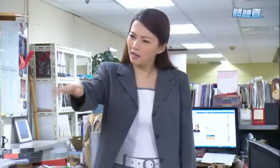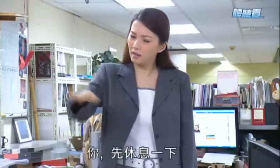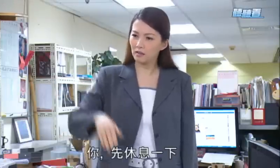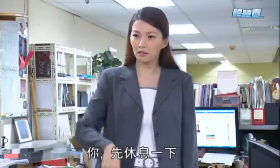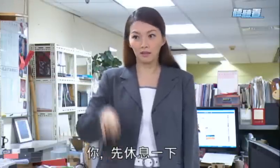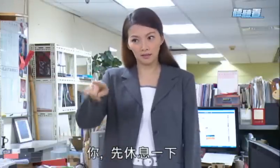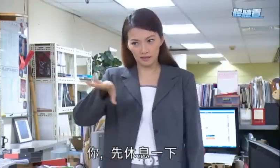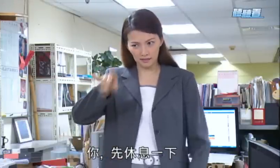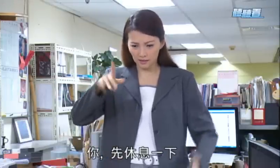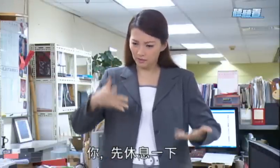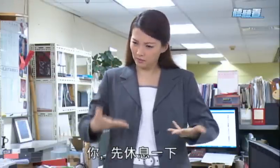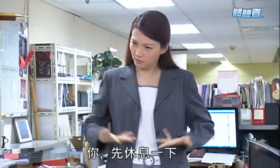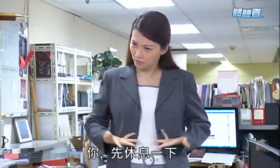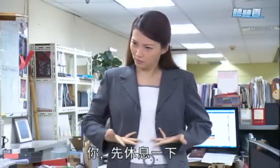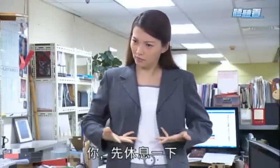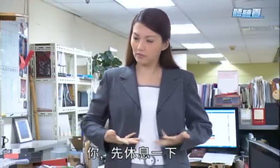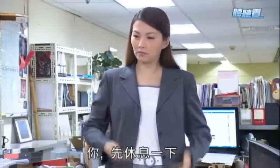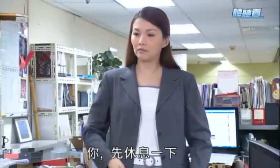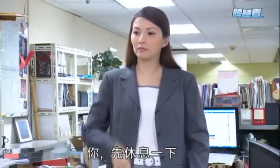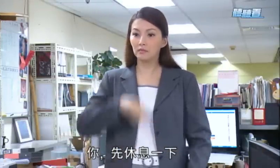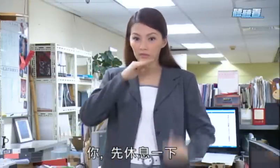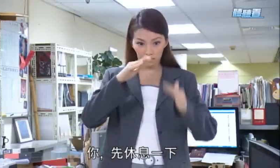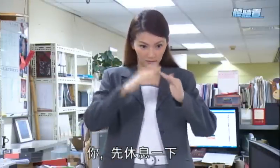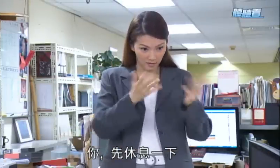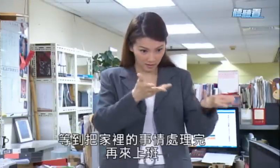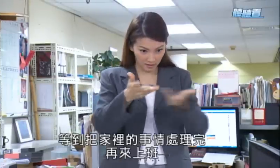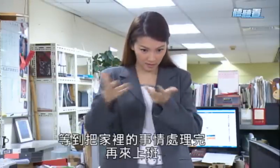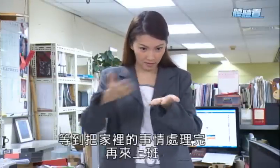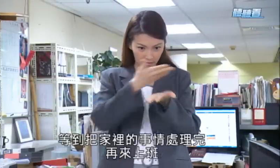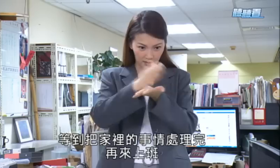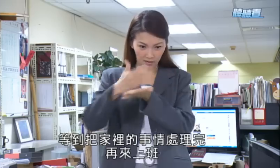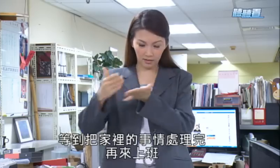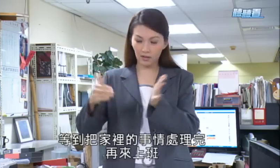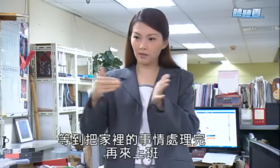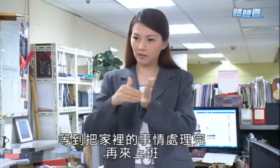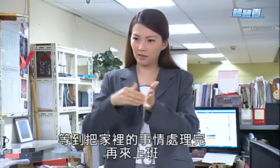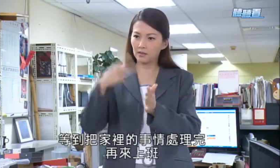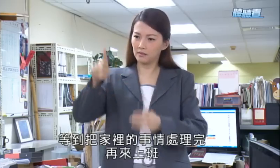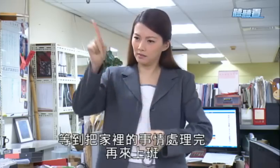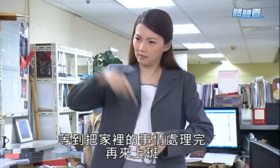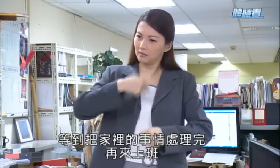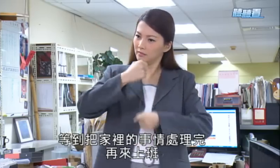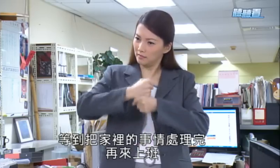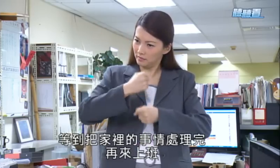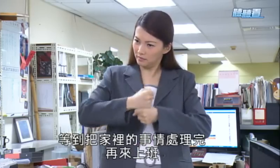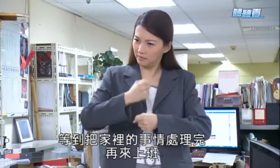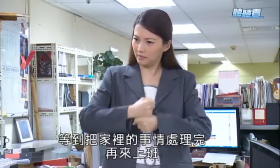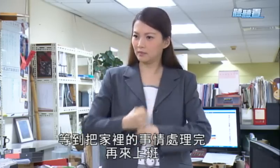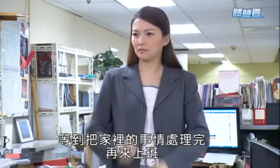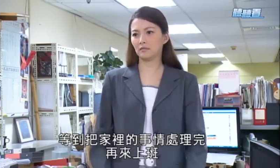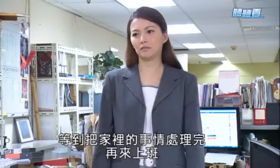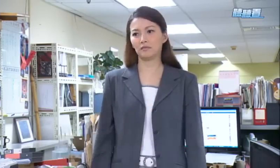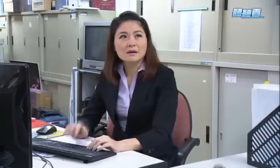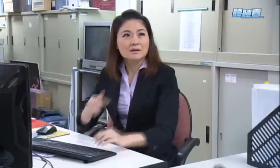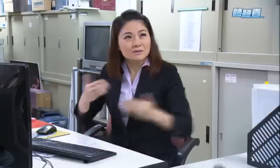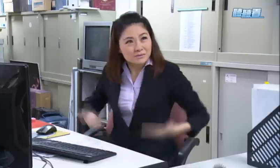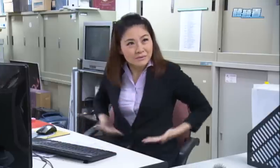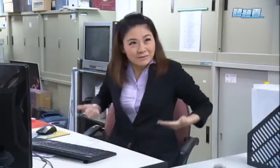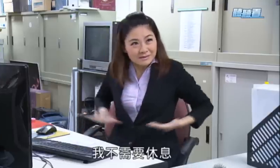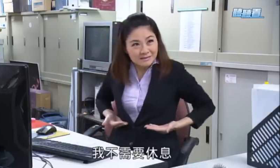你先休息一下，等到把家里的事情处理完再来上班。我不